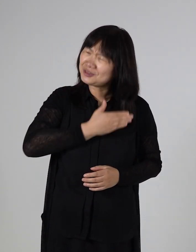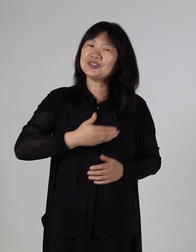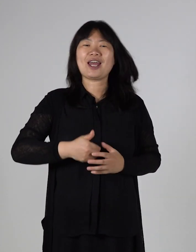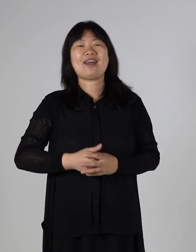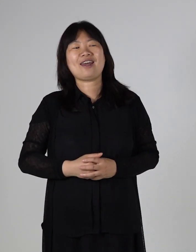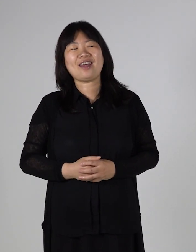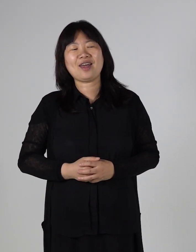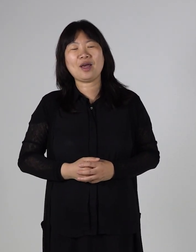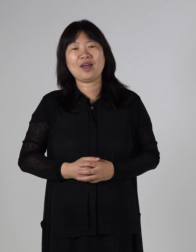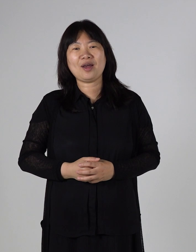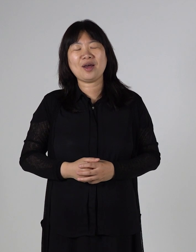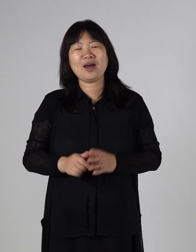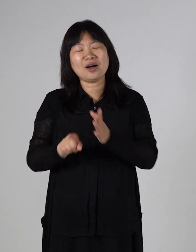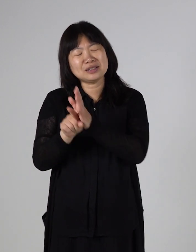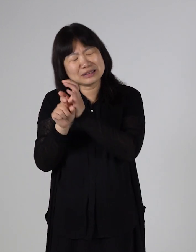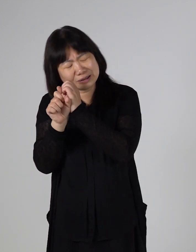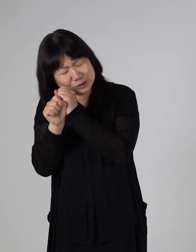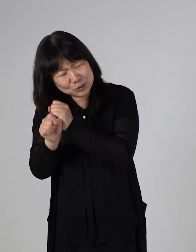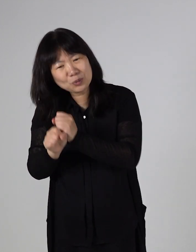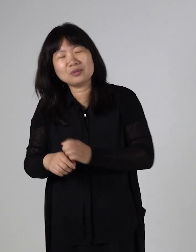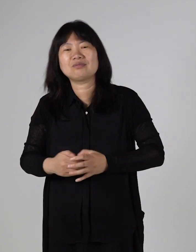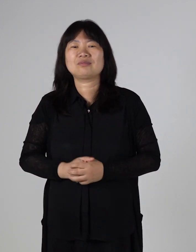맑다, 의존적이다.